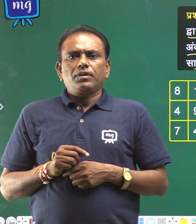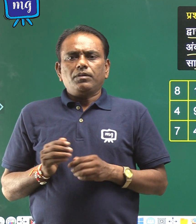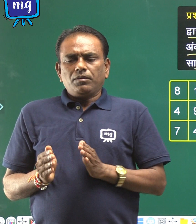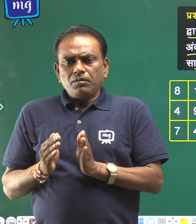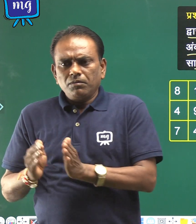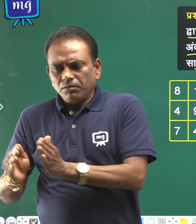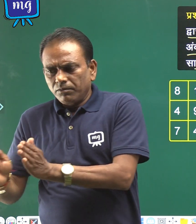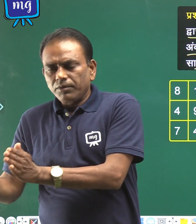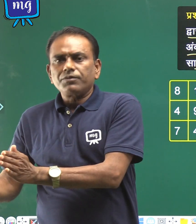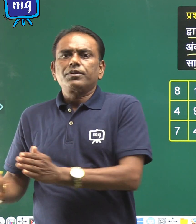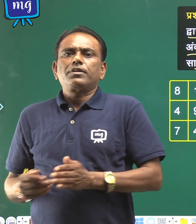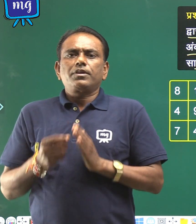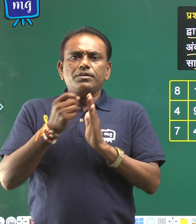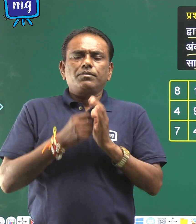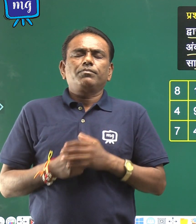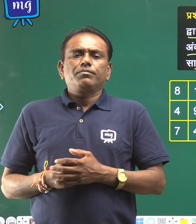व्यवस्थित कीजिए।